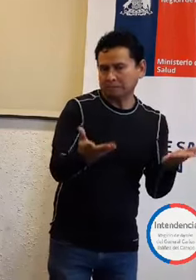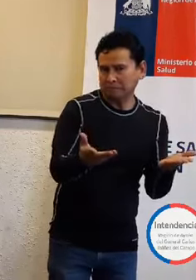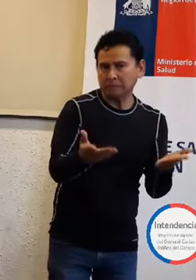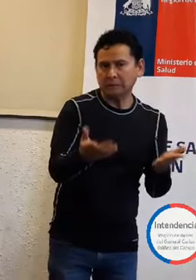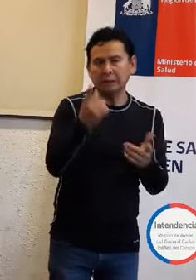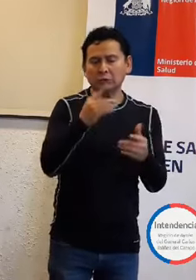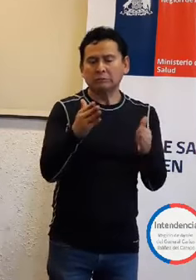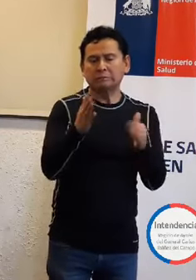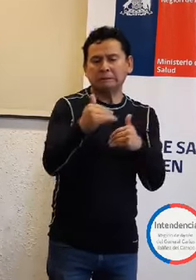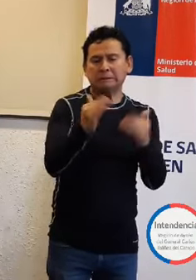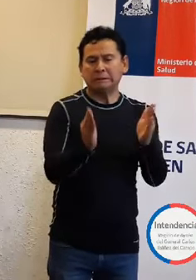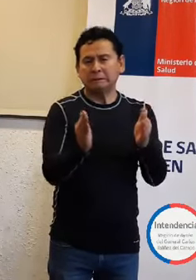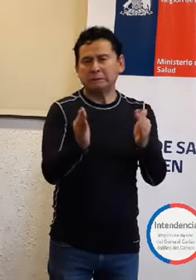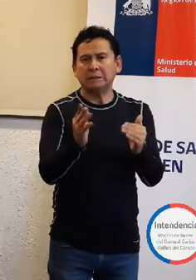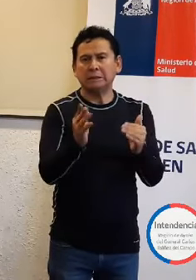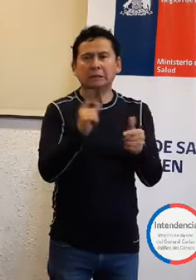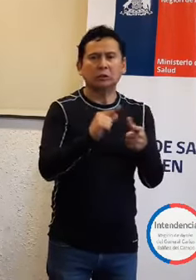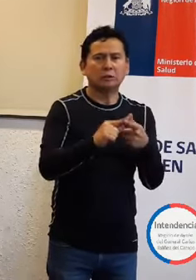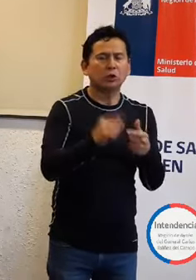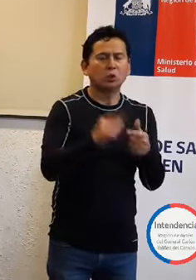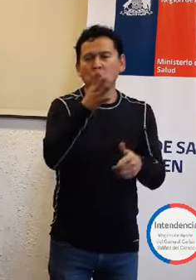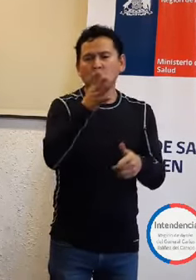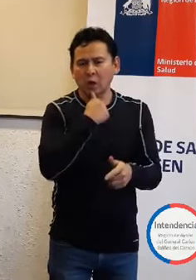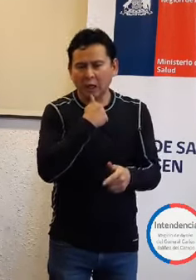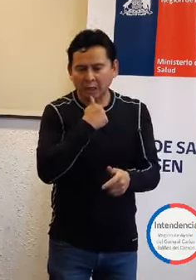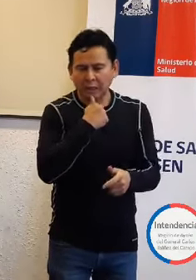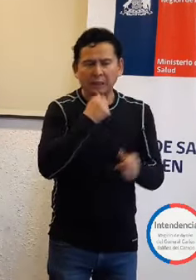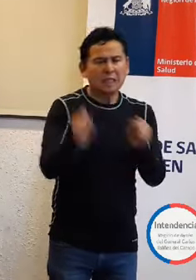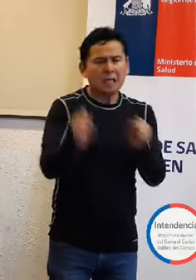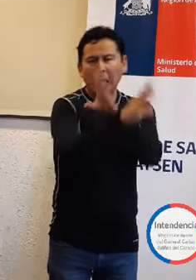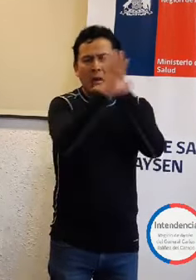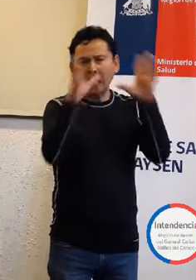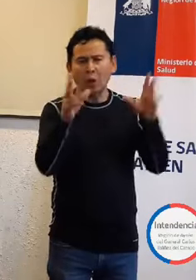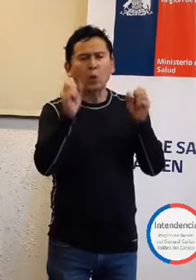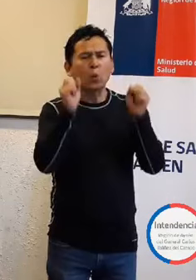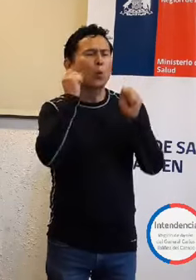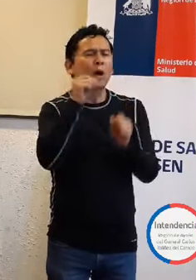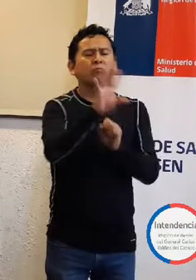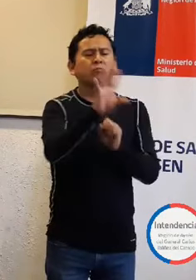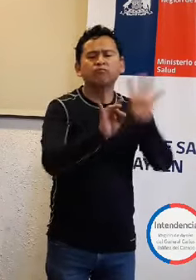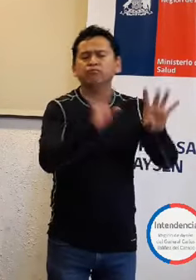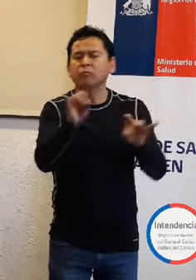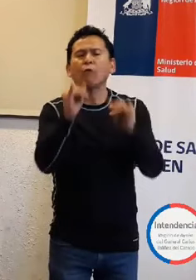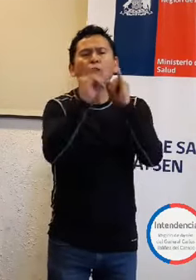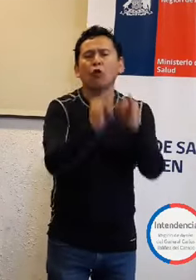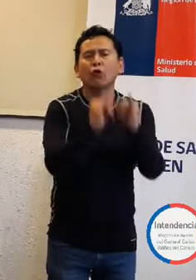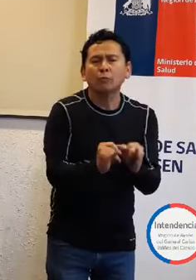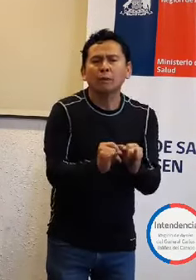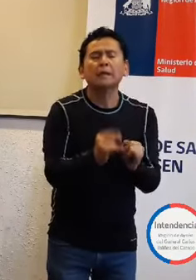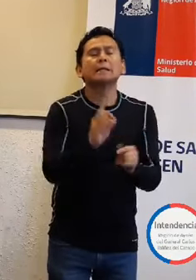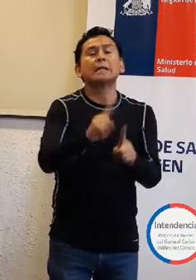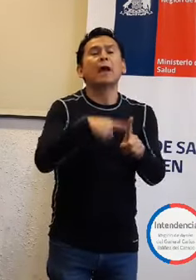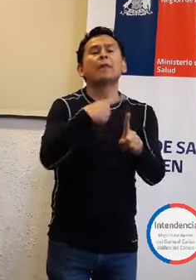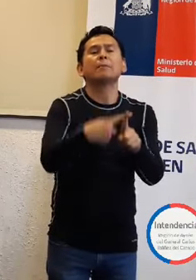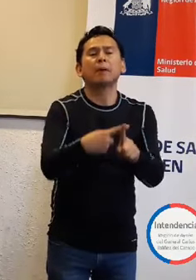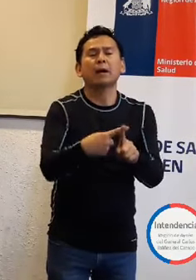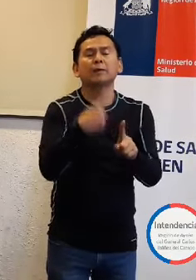lo restringían demasiado, no dejaban claros los mecanismos para seleccionar a los beneficiarios y además